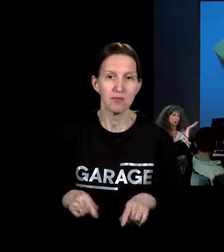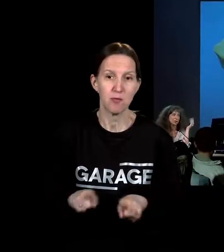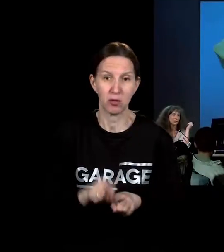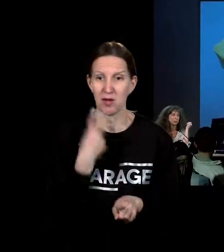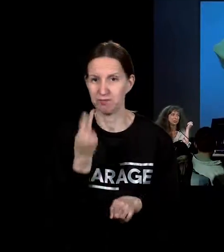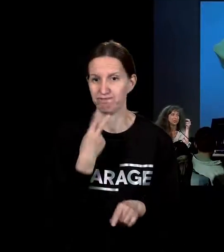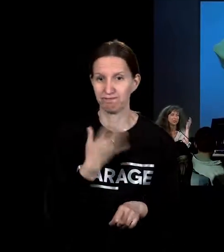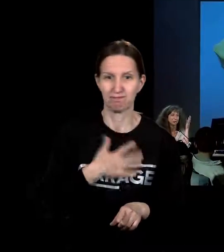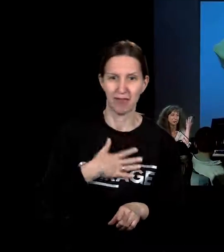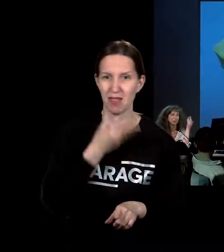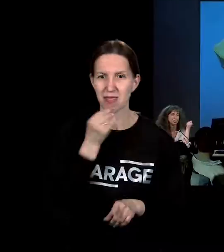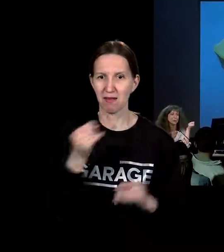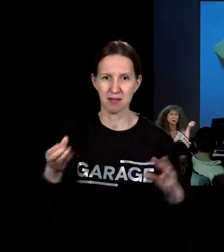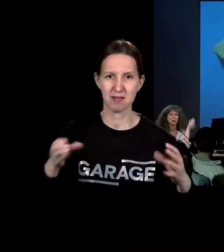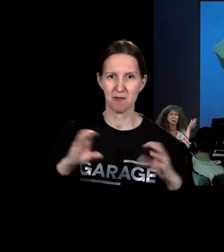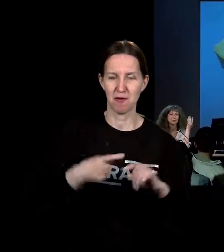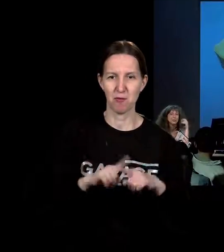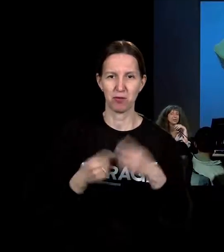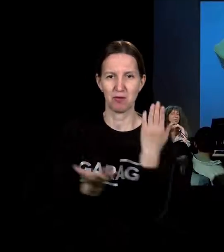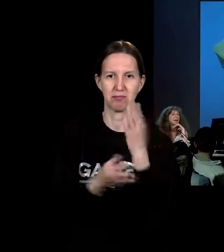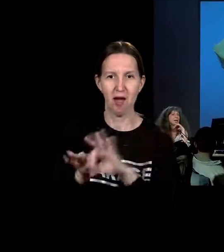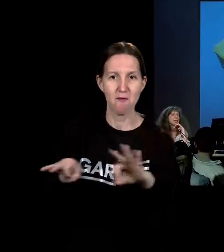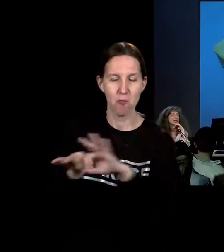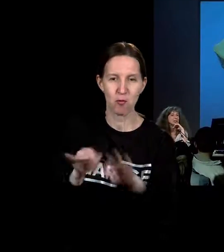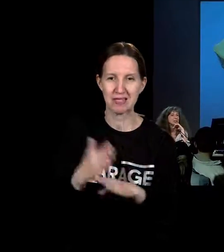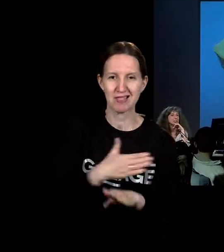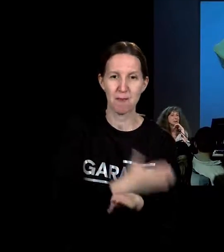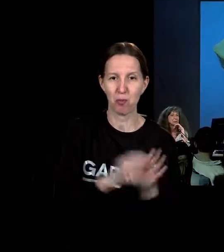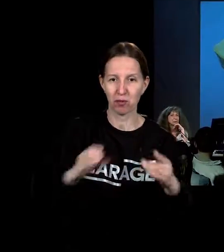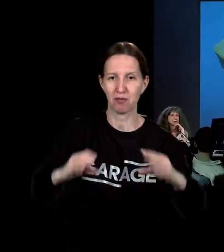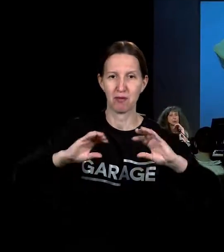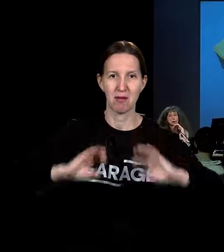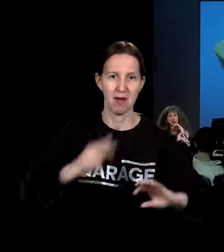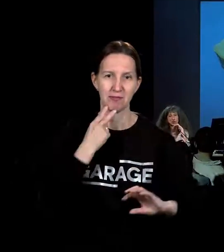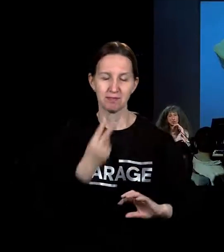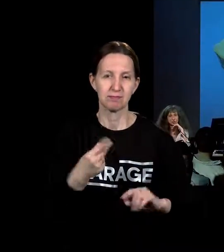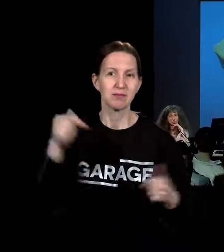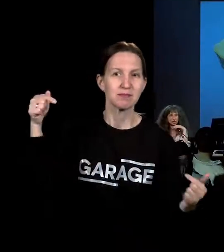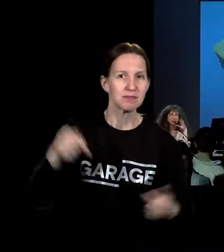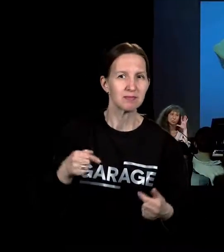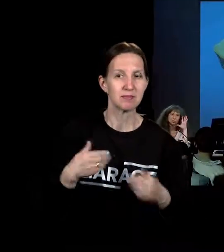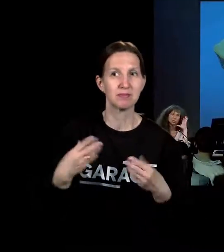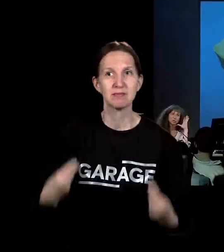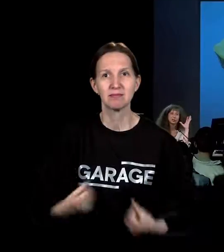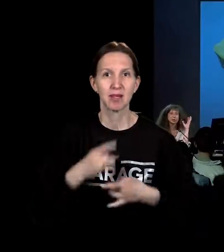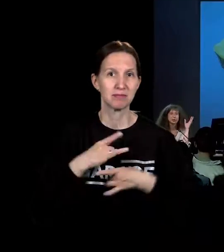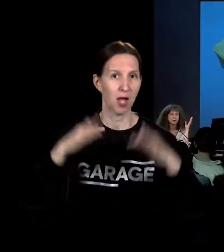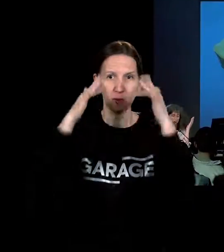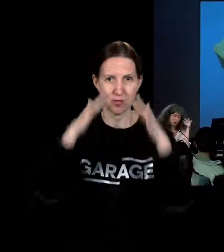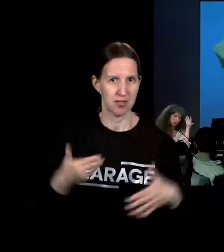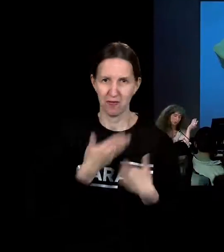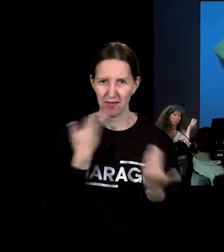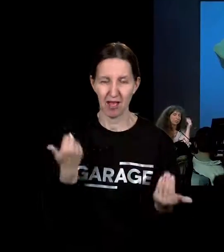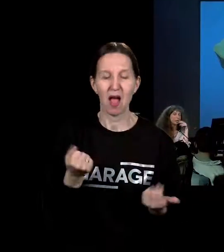очень красиво покрывает эту вязанку хвороста и сапоги, создавая, в общем, не очень рождественское, скорее